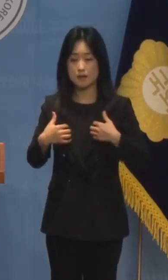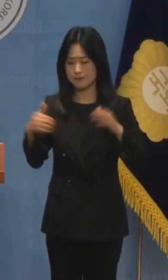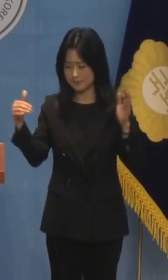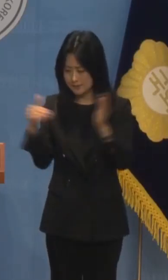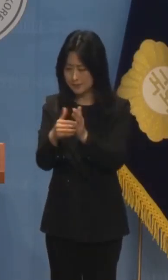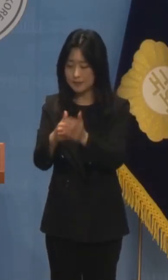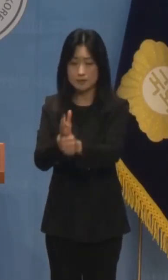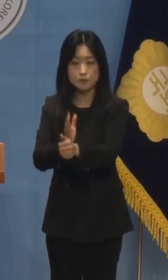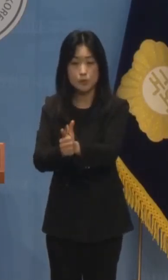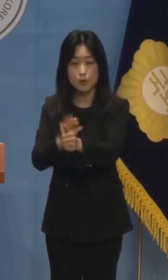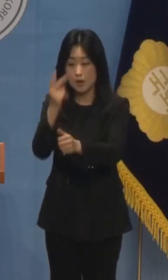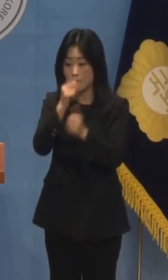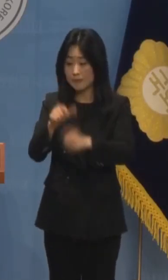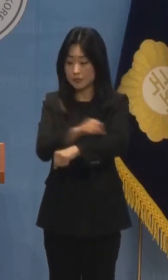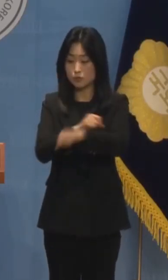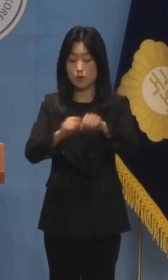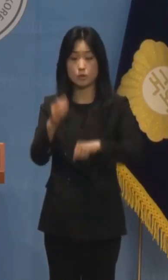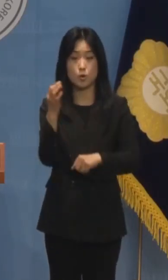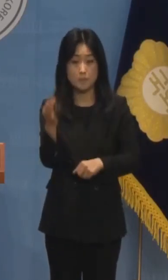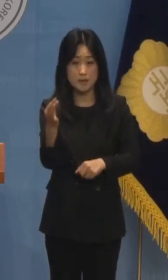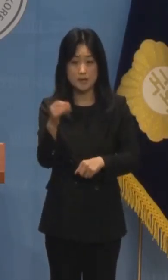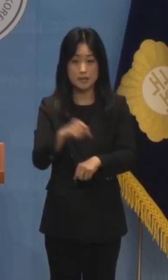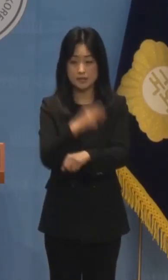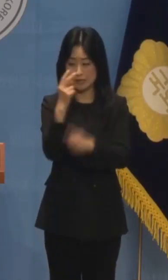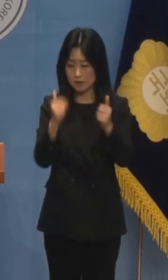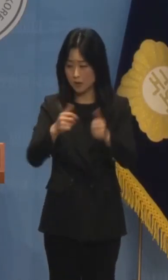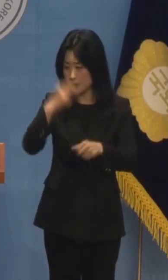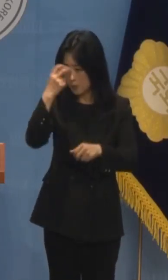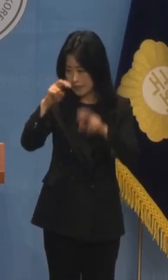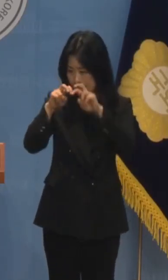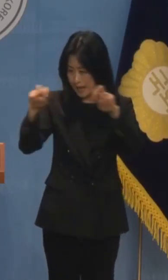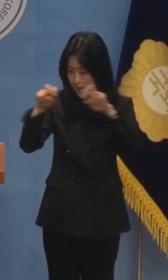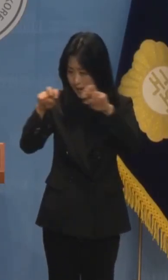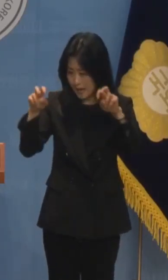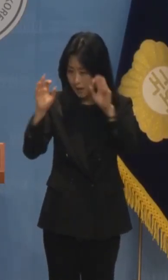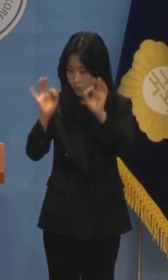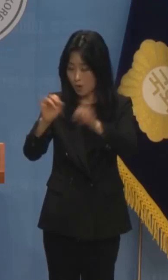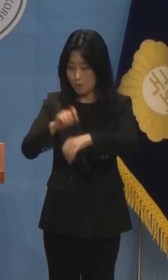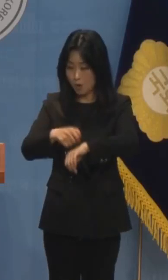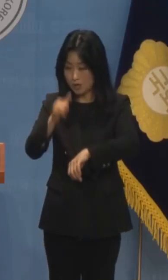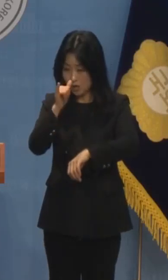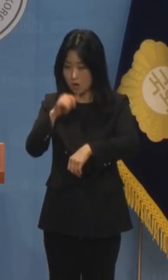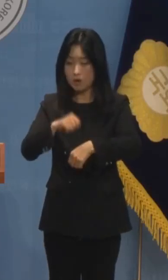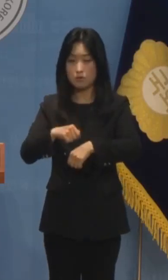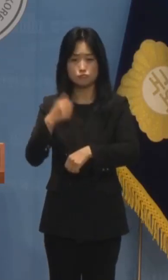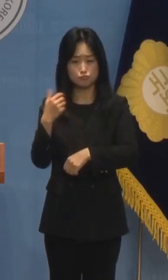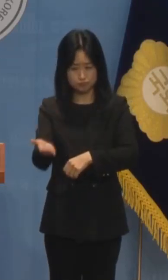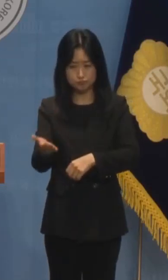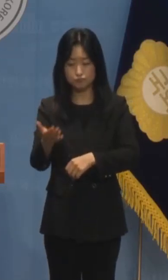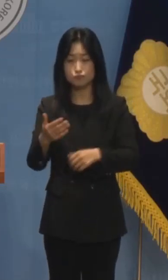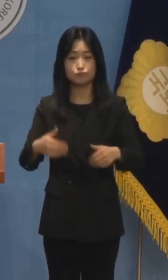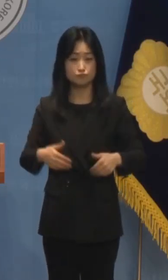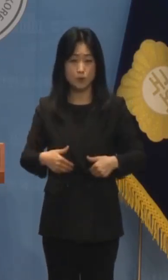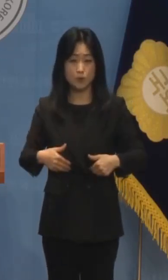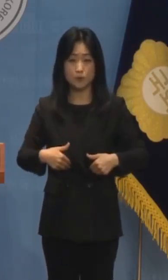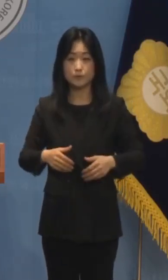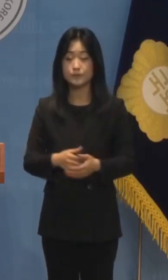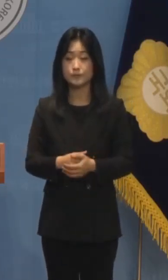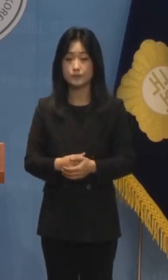합니다. 검찰 특활비 특검을 통한 진상규명 및 책임자 처벌은 국가 최고의